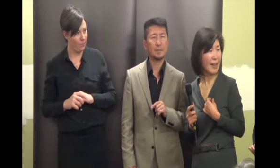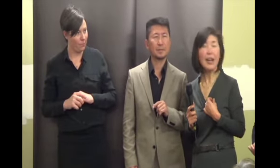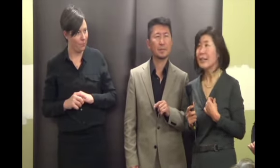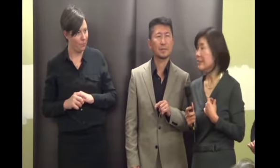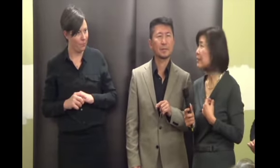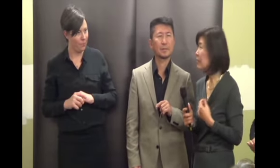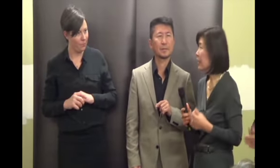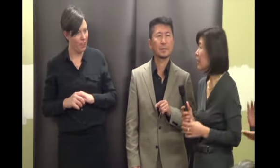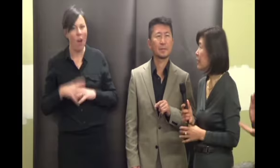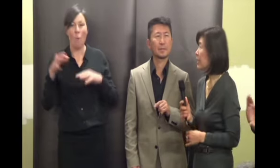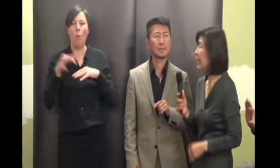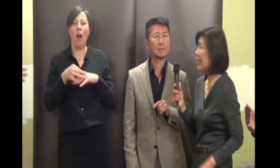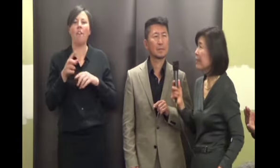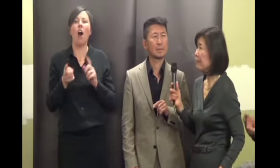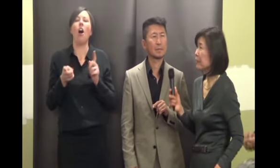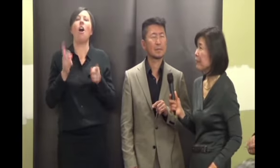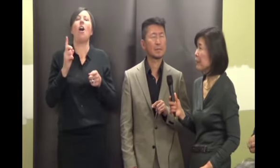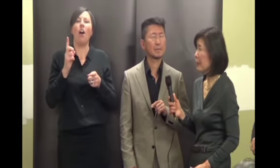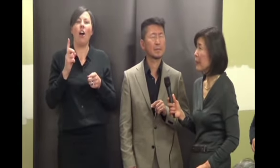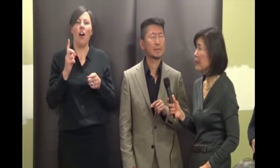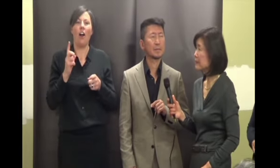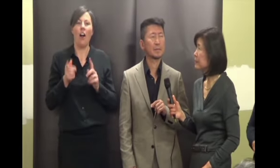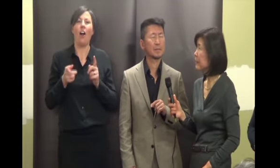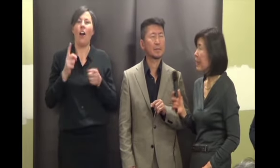です。 ちょっとその違いが。